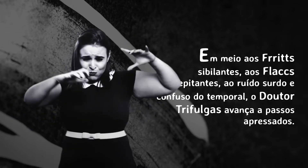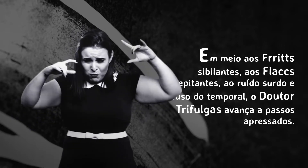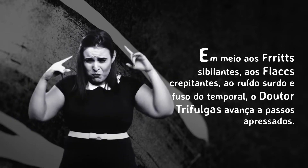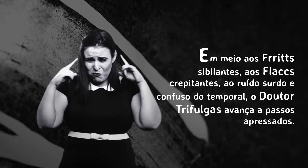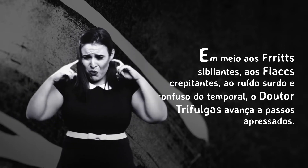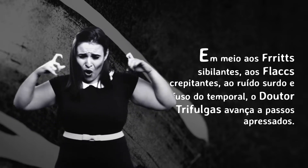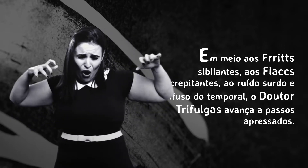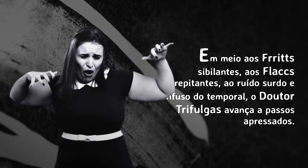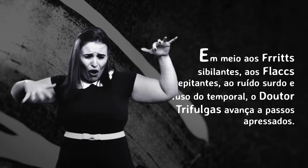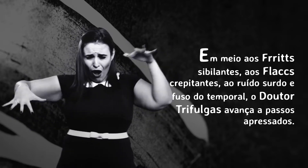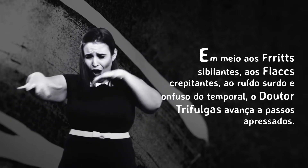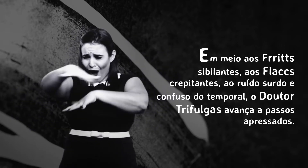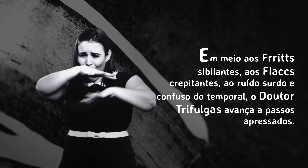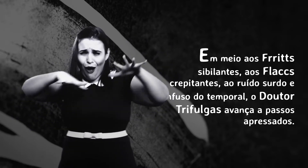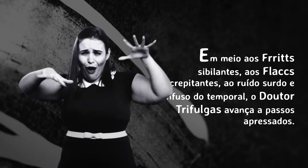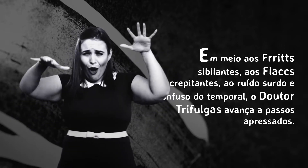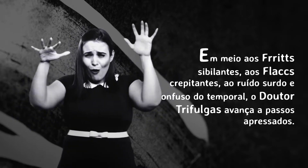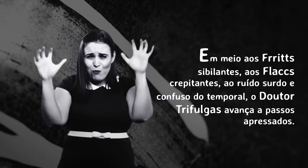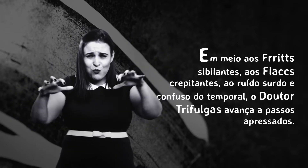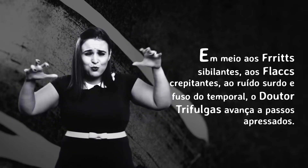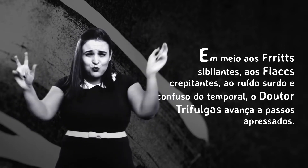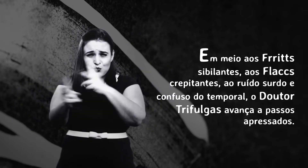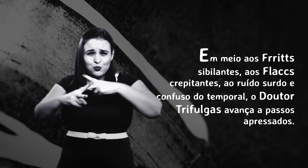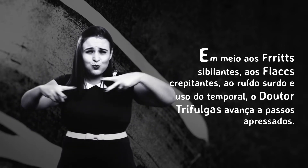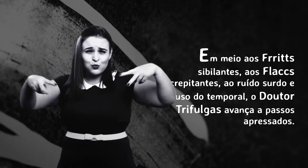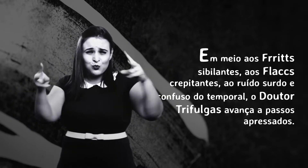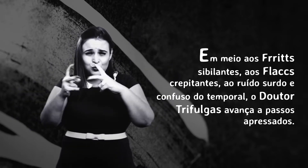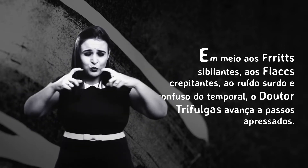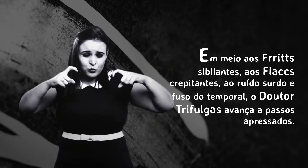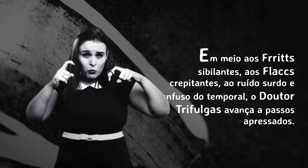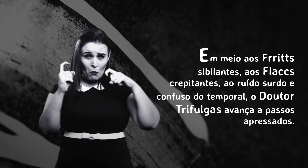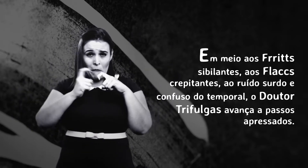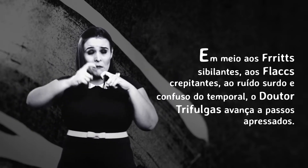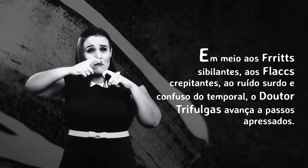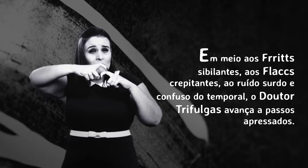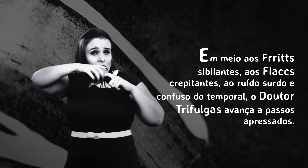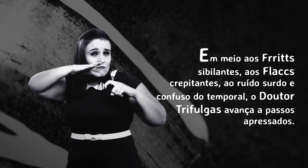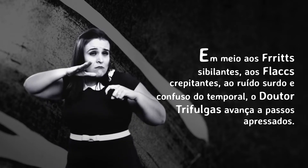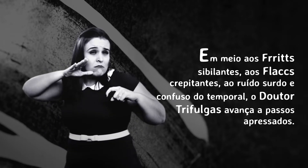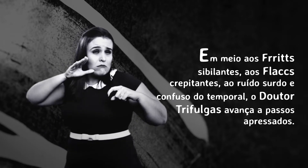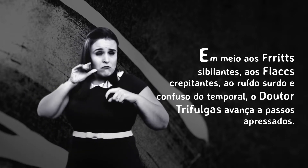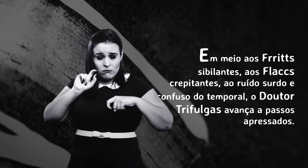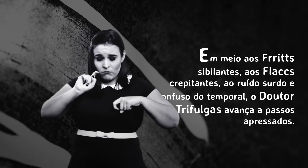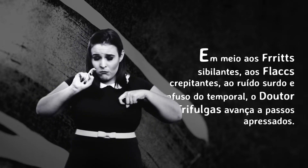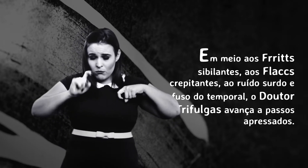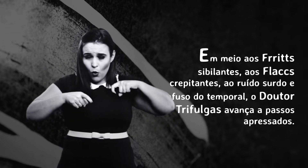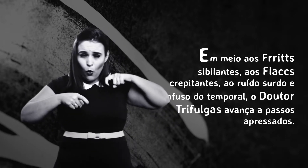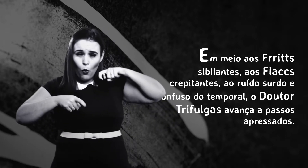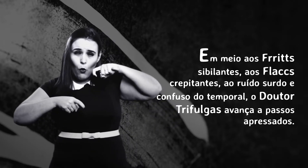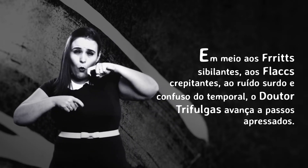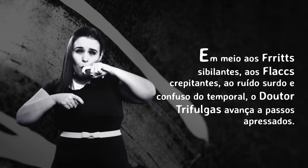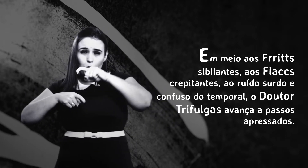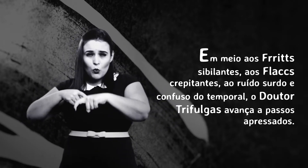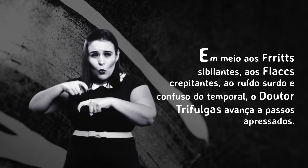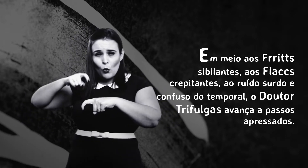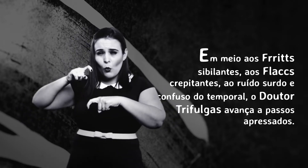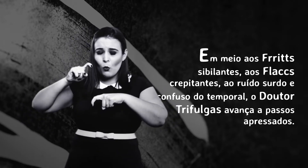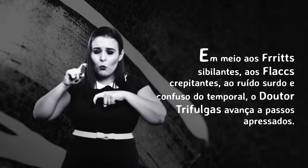ruído surdo e confuso do temporal, o Dr. Trifulgas avança a passos apressados.